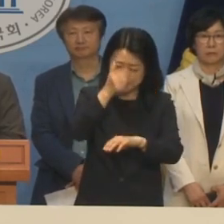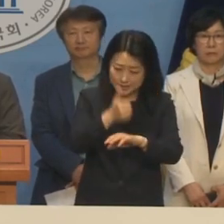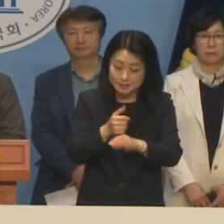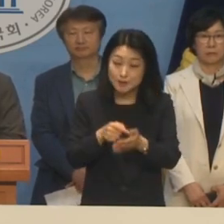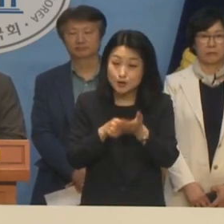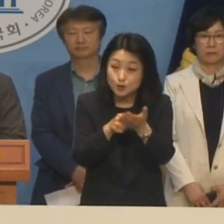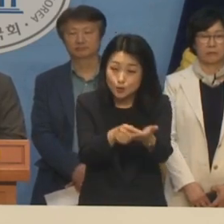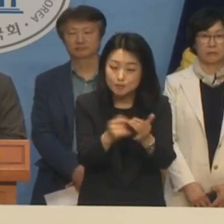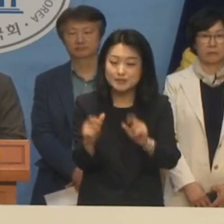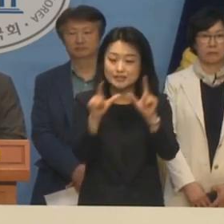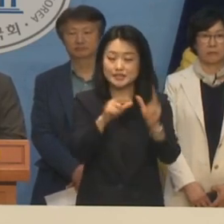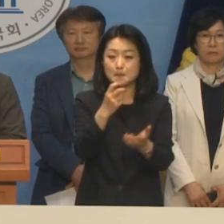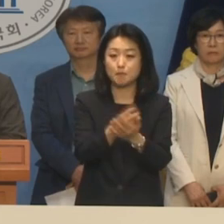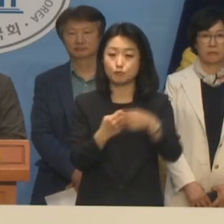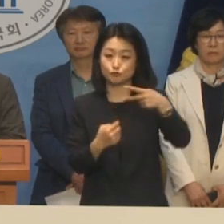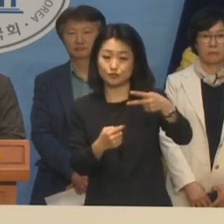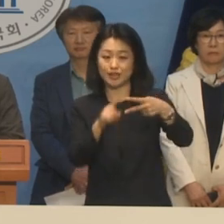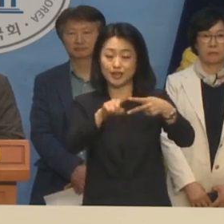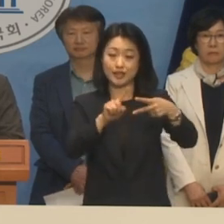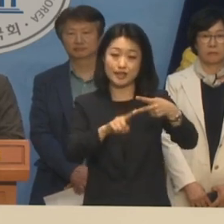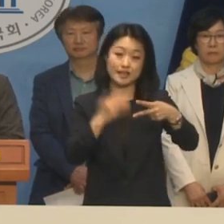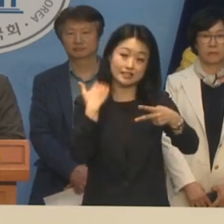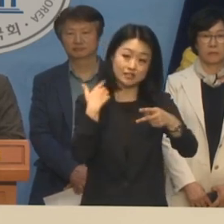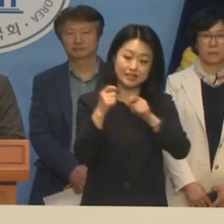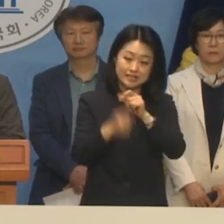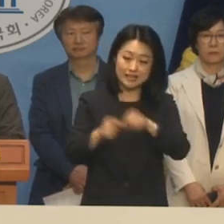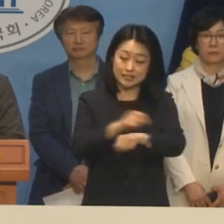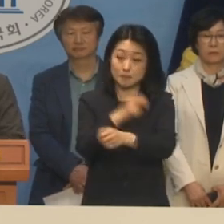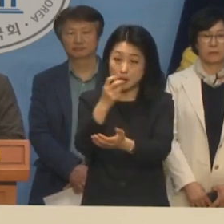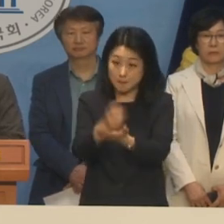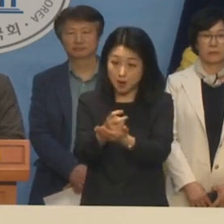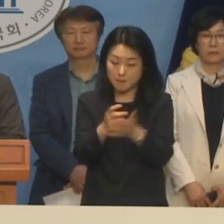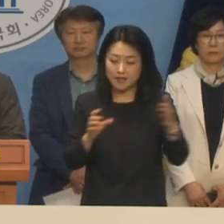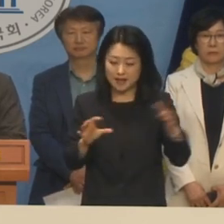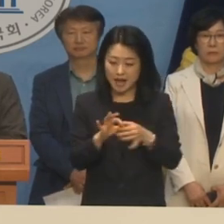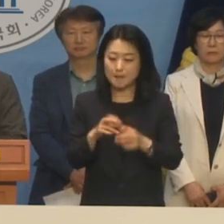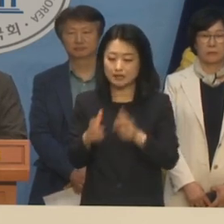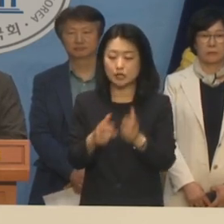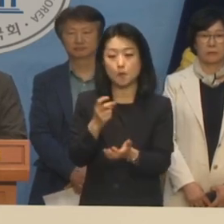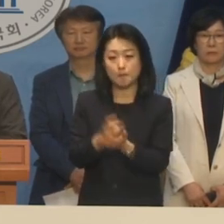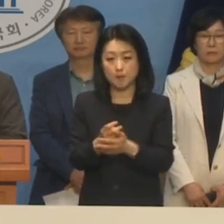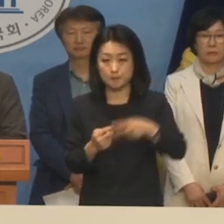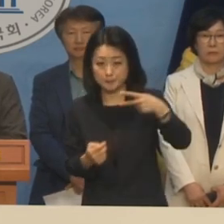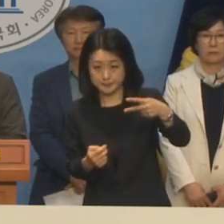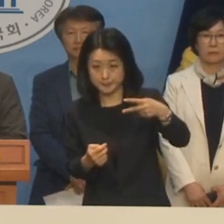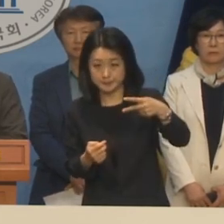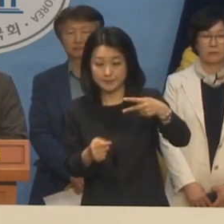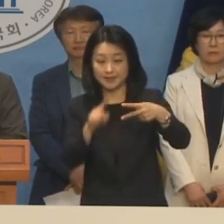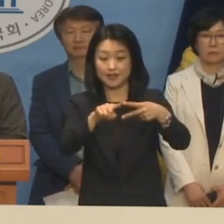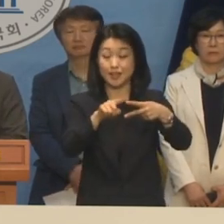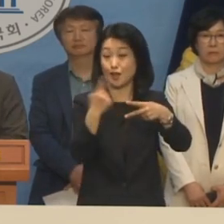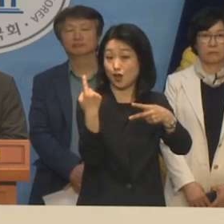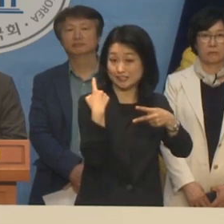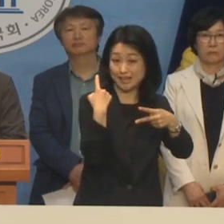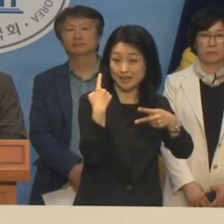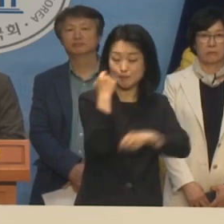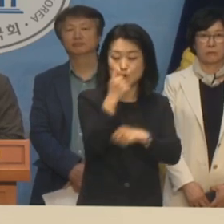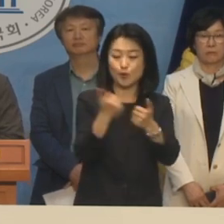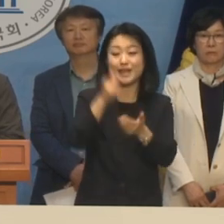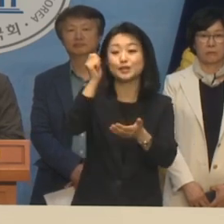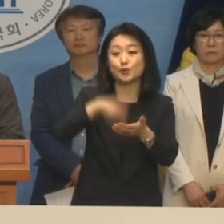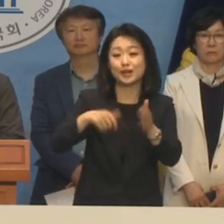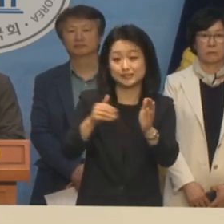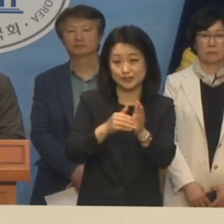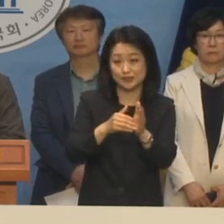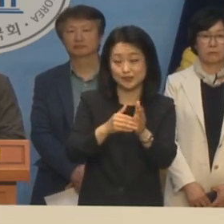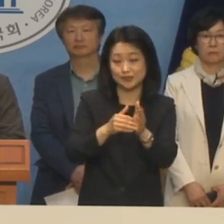대표적인 민생 법안 2개가 전세사기 특별법과 이 가맹사업법이었습니다. 전세사기 특별법은 다행히 어제 국회 본회의를